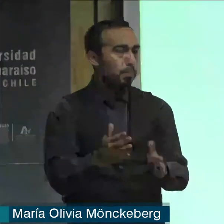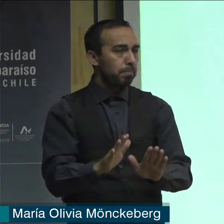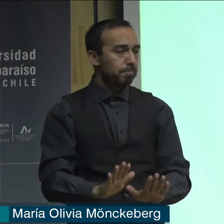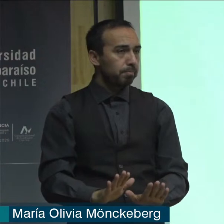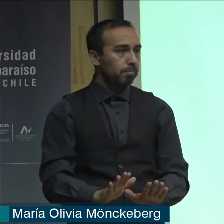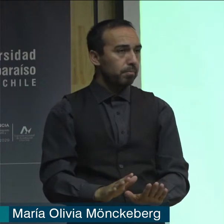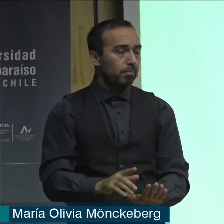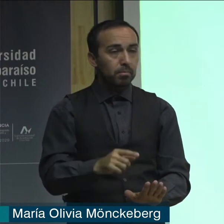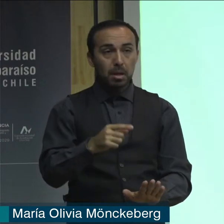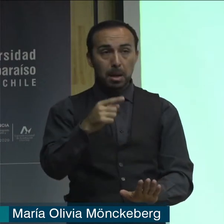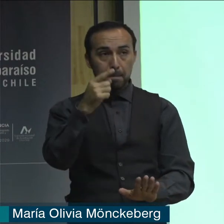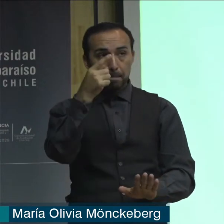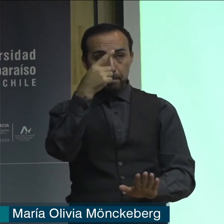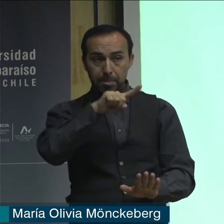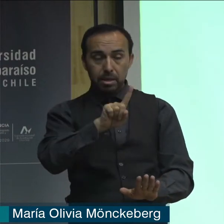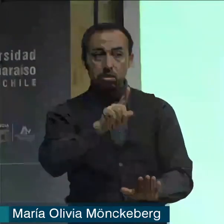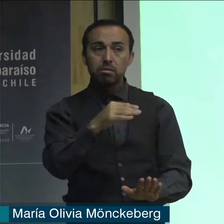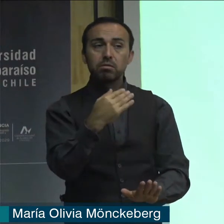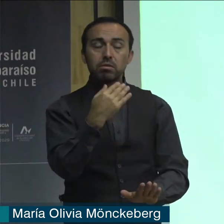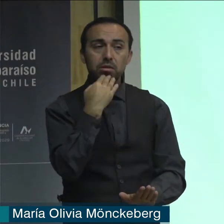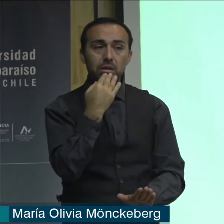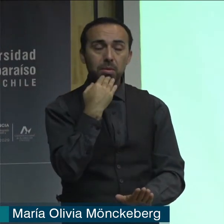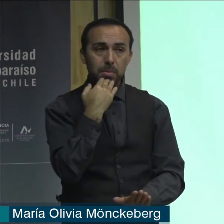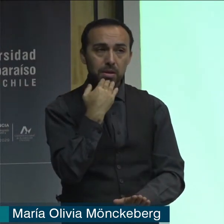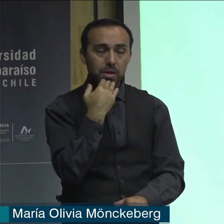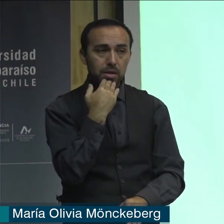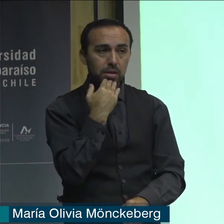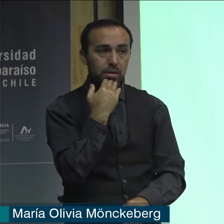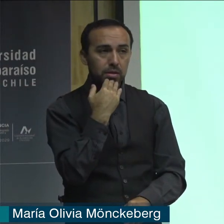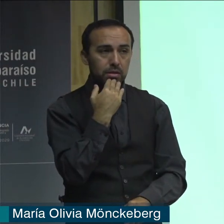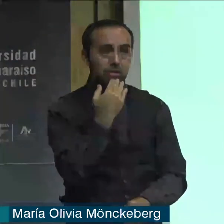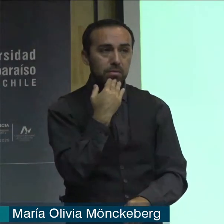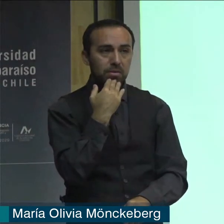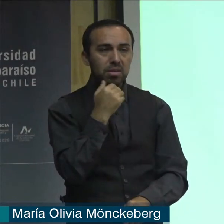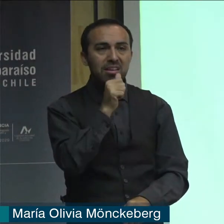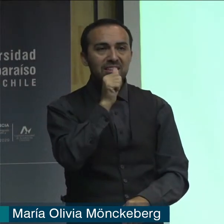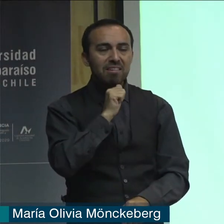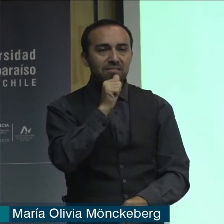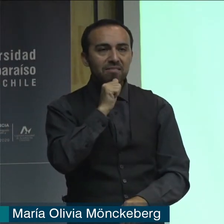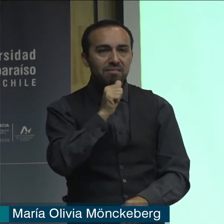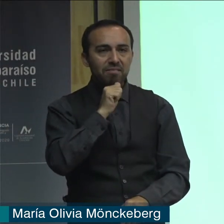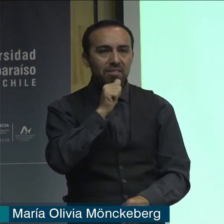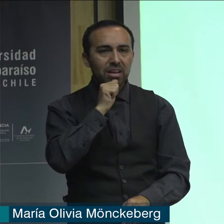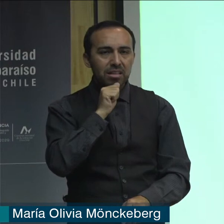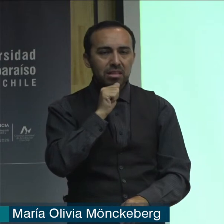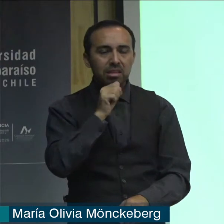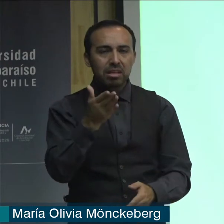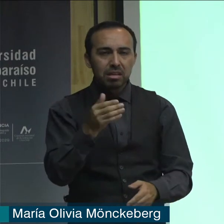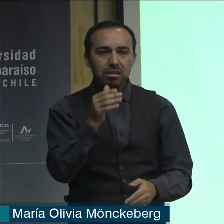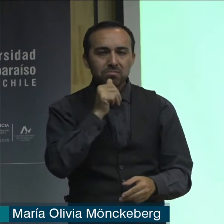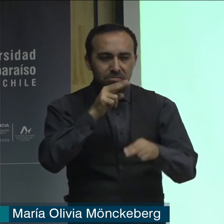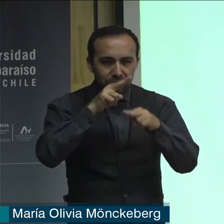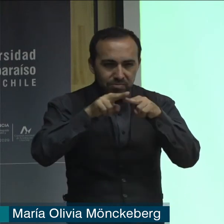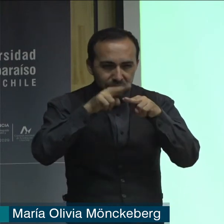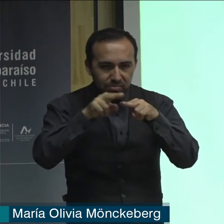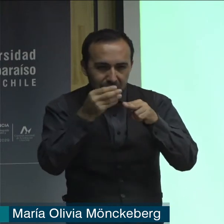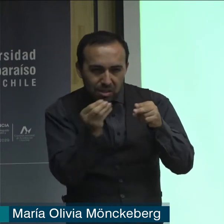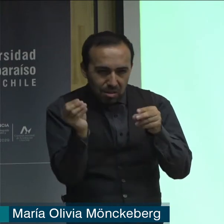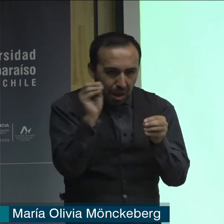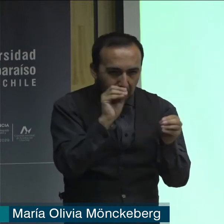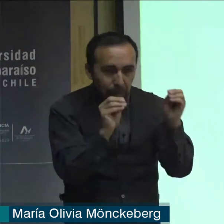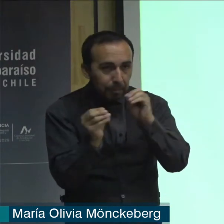también ha habido le falta colabora la gratuidad le falta